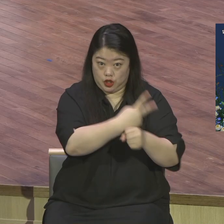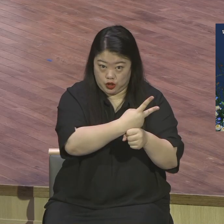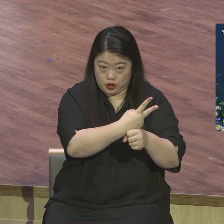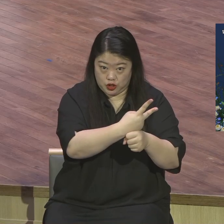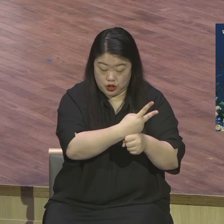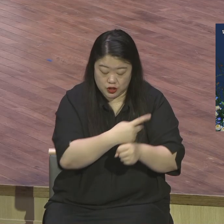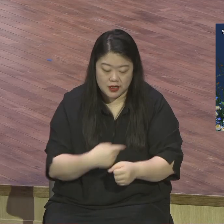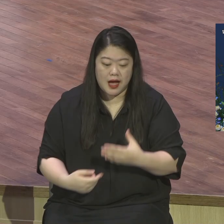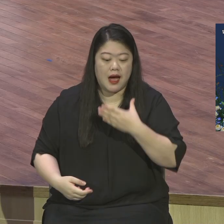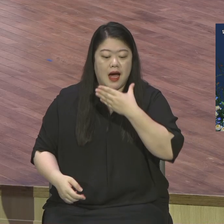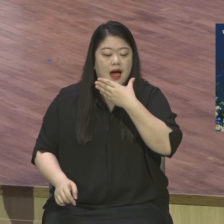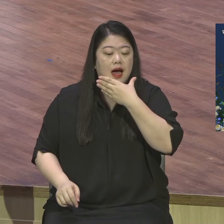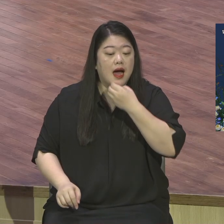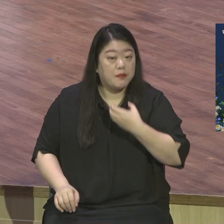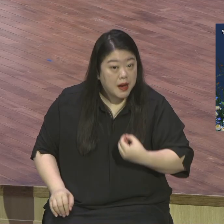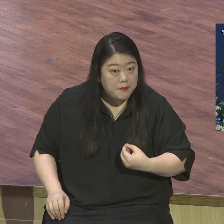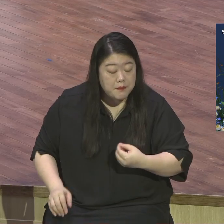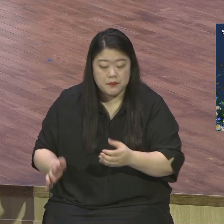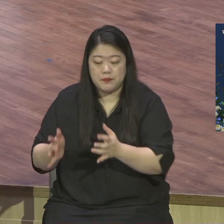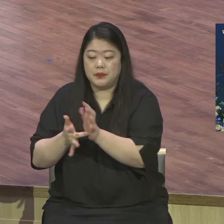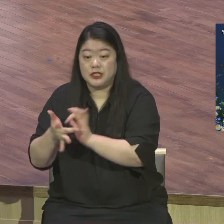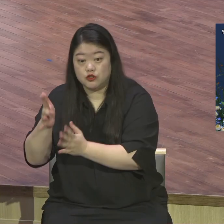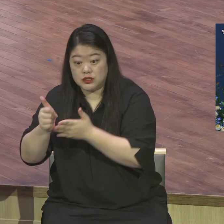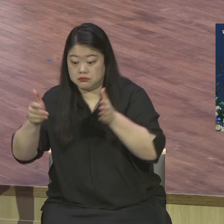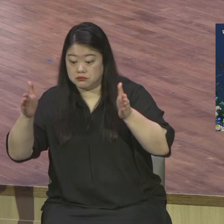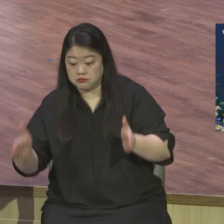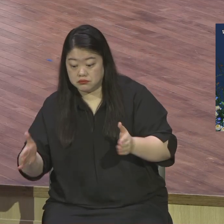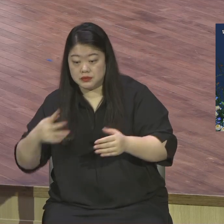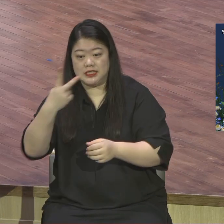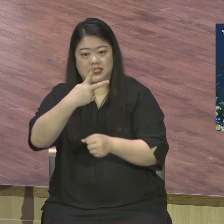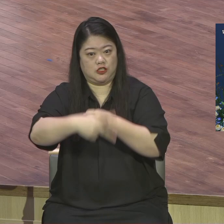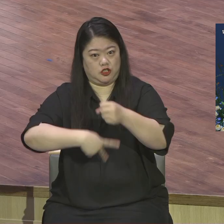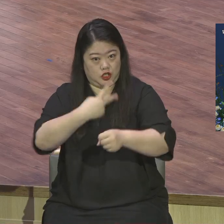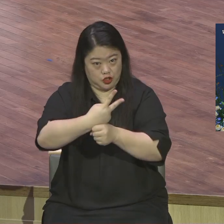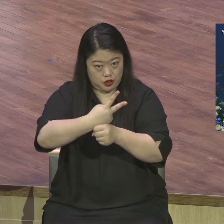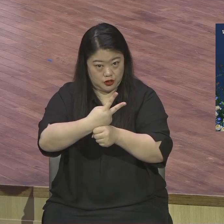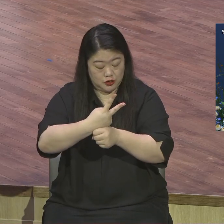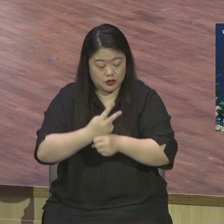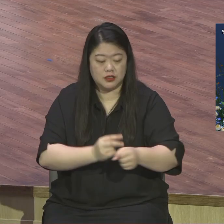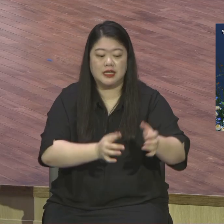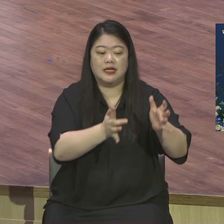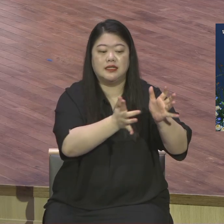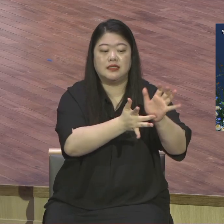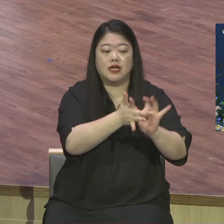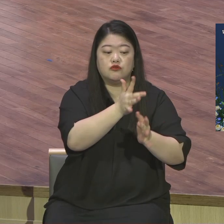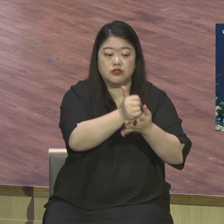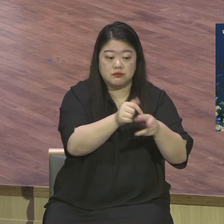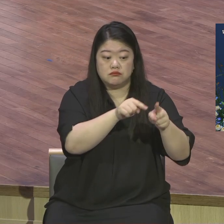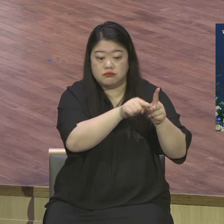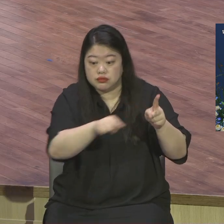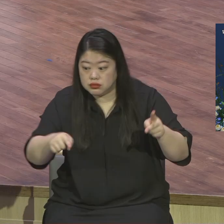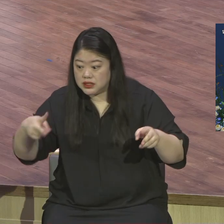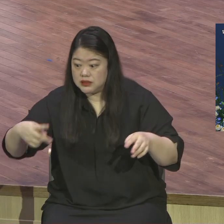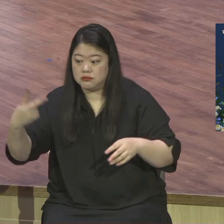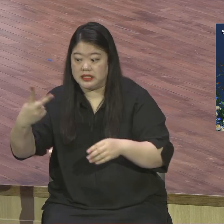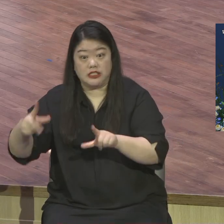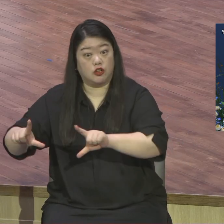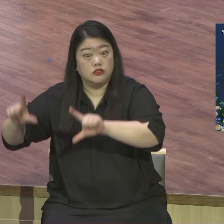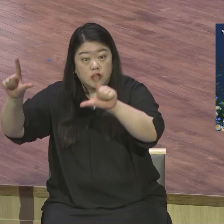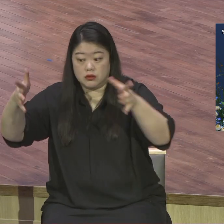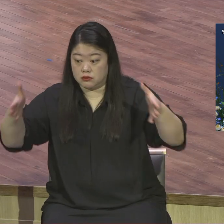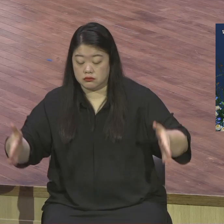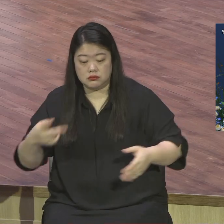예수님 이후 2천년 그래서 6천년이 다 끝났다. 6천년이 문자적으로 그렇게